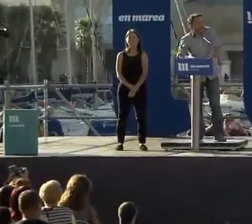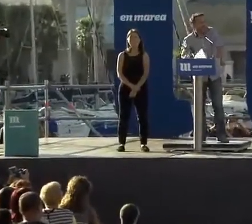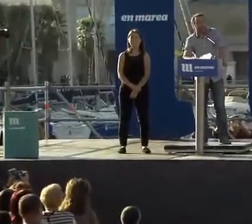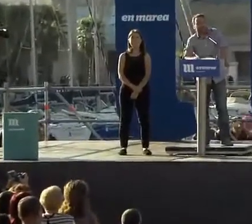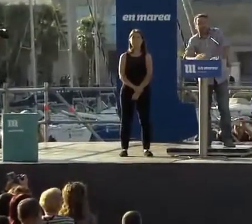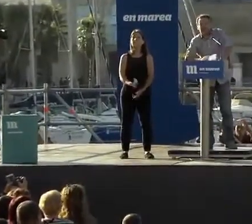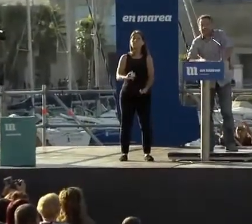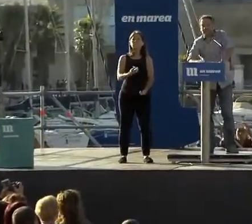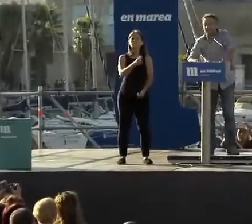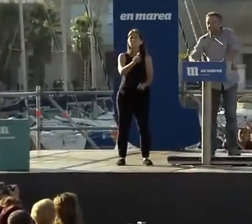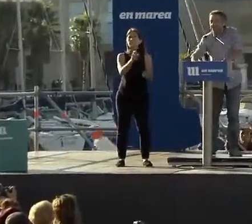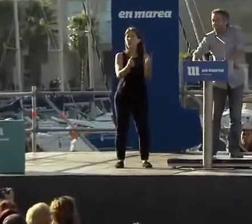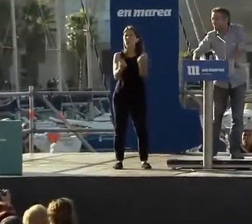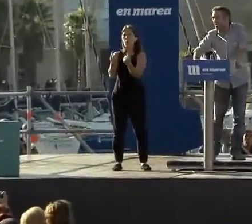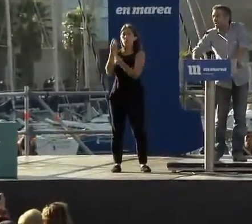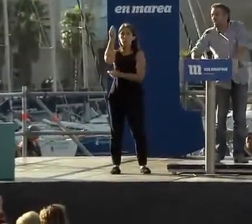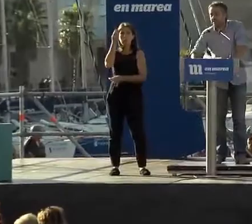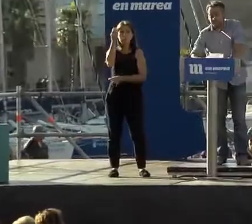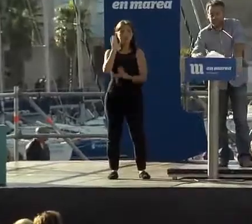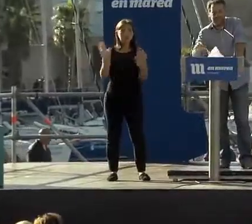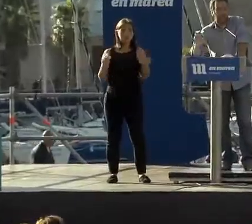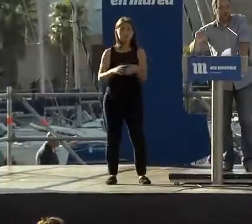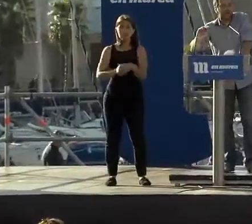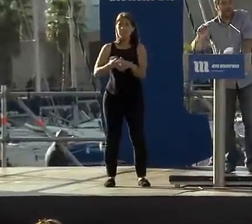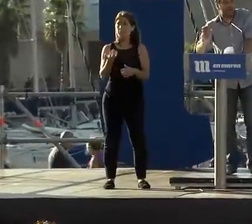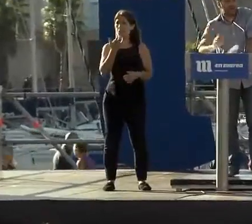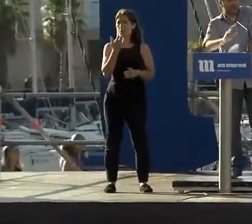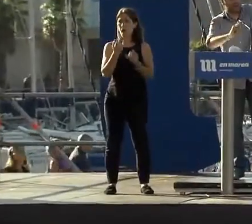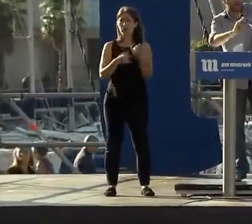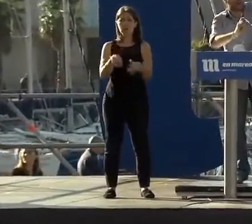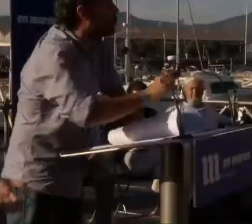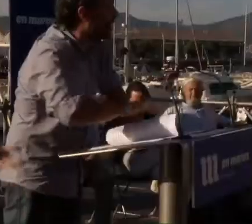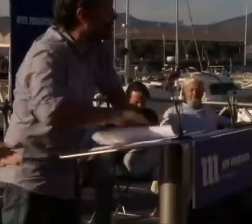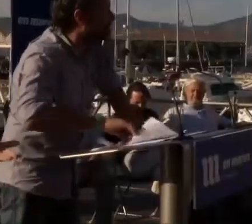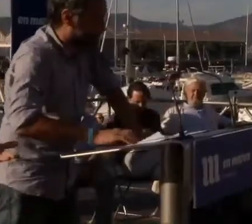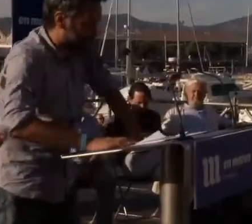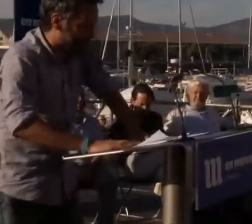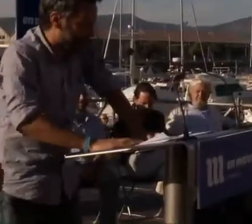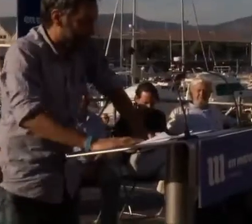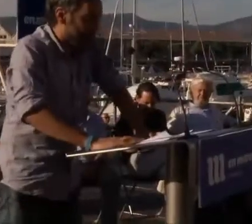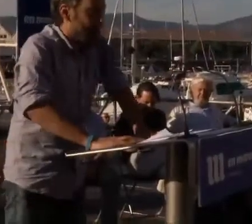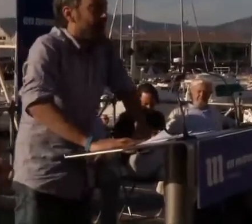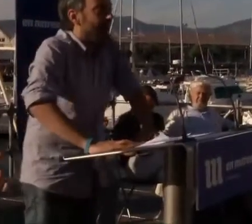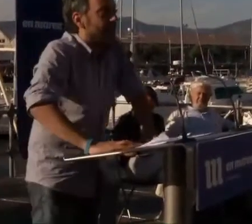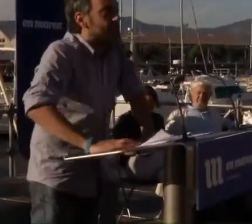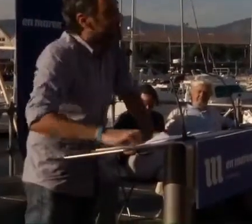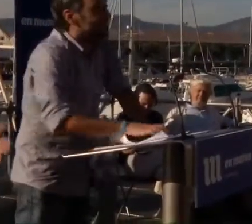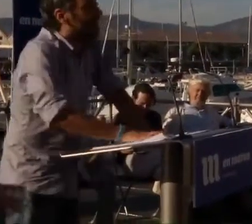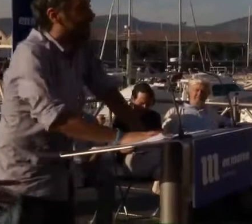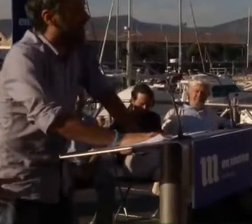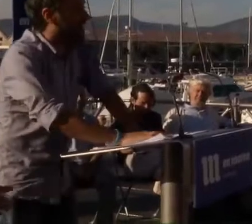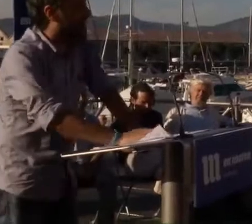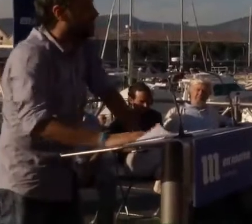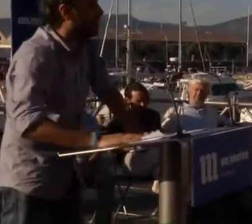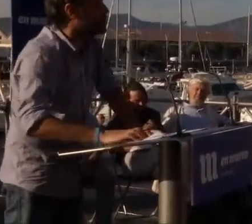Hai xente que pensa, hai quen pensa que se pode desconectar unha cidade do resto dun país. Hai quen